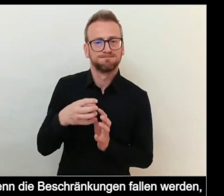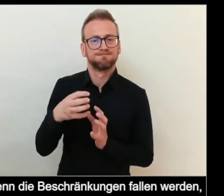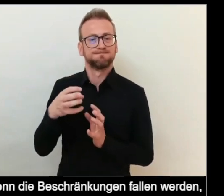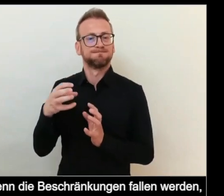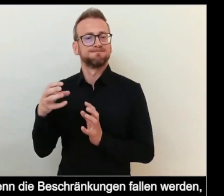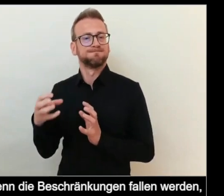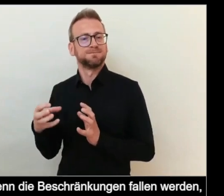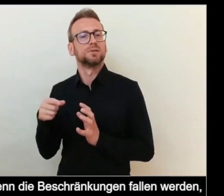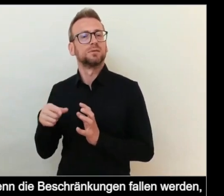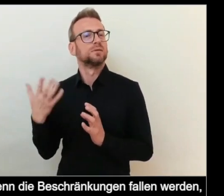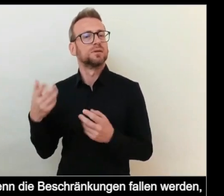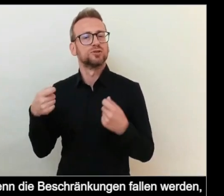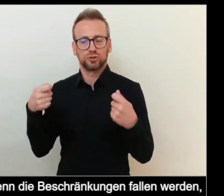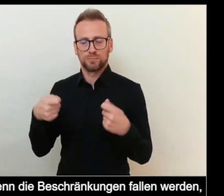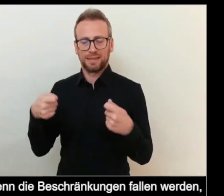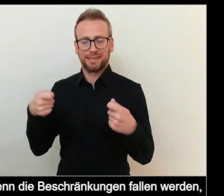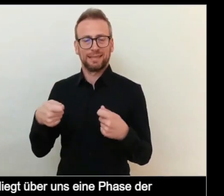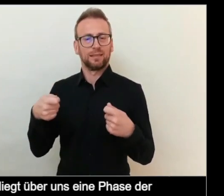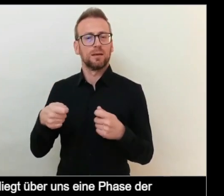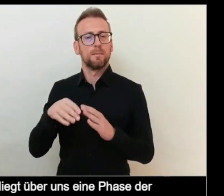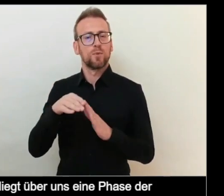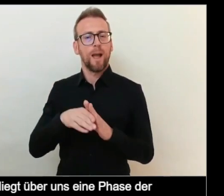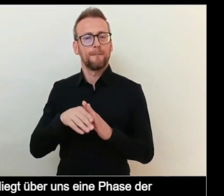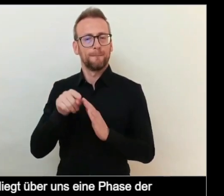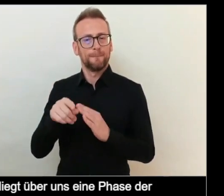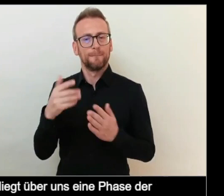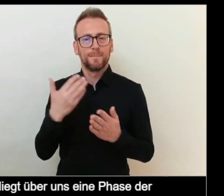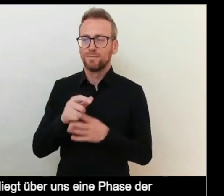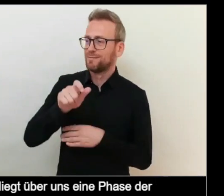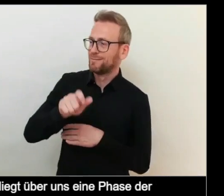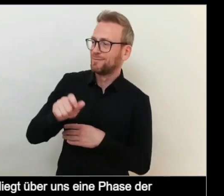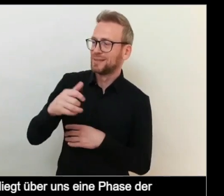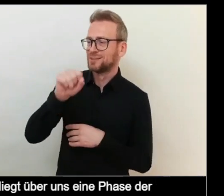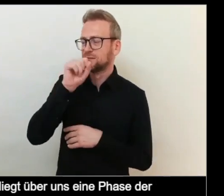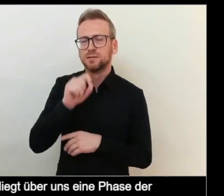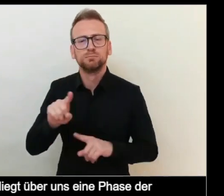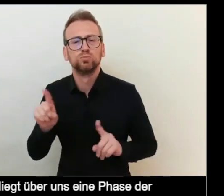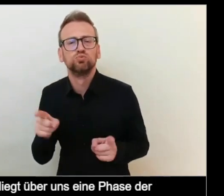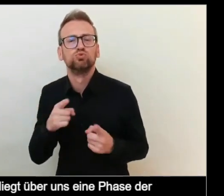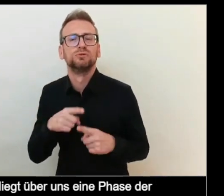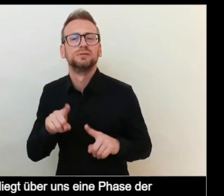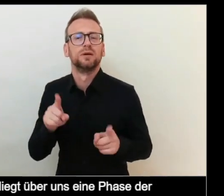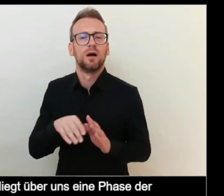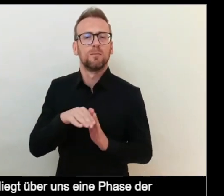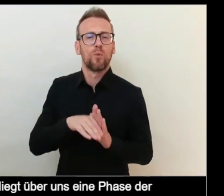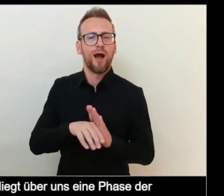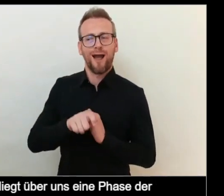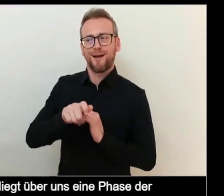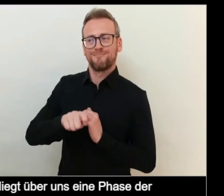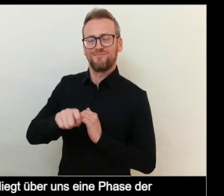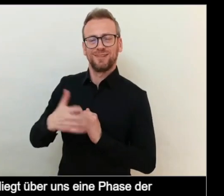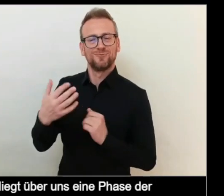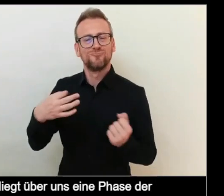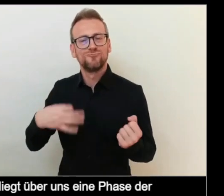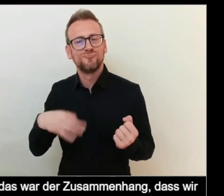den Übergang jetzt in der Pandemiephase zur Nachpandemiephase dann auch entsprechend zu gestalten. Zweiter Teil dieses Neustartpakets